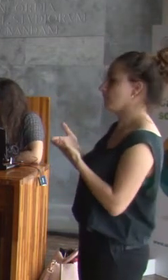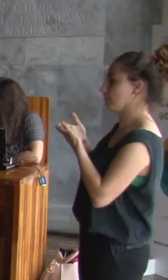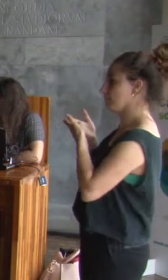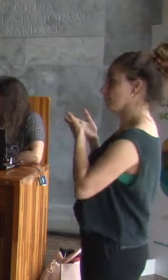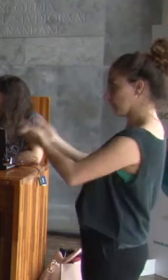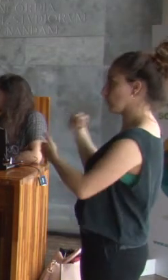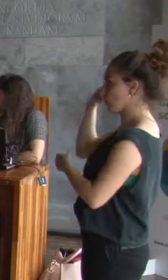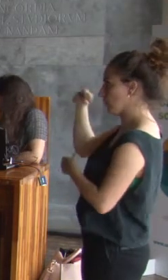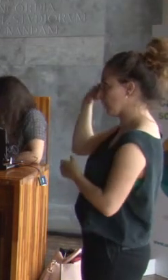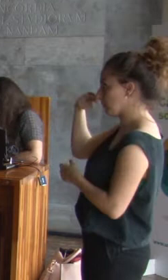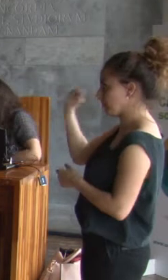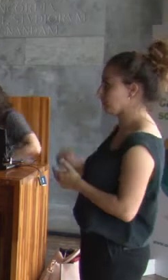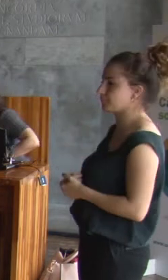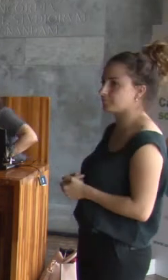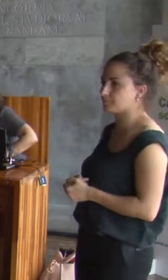a video.